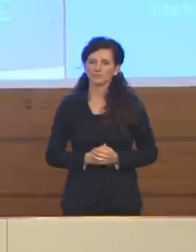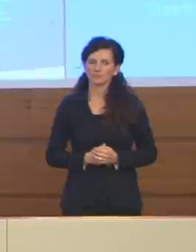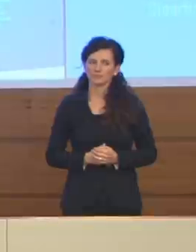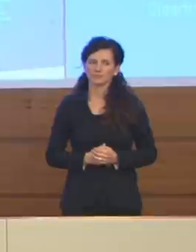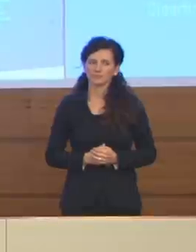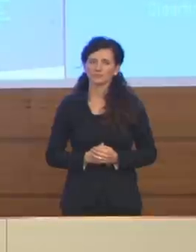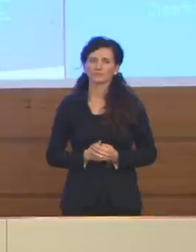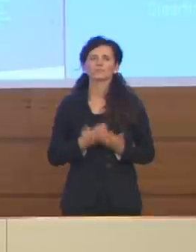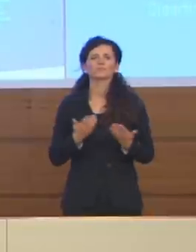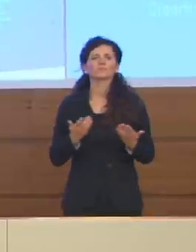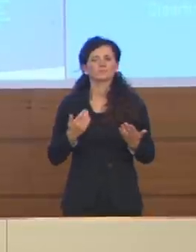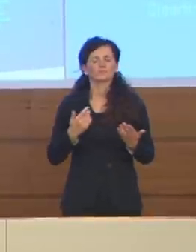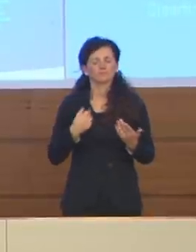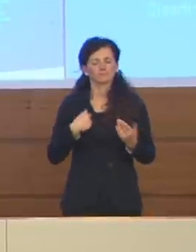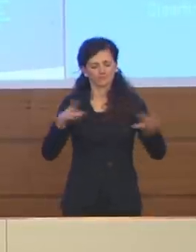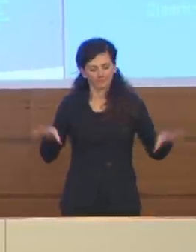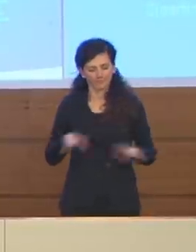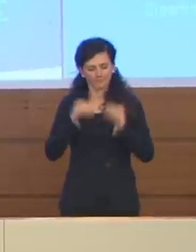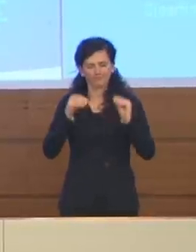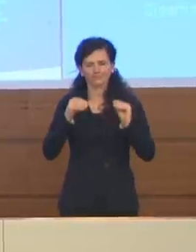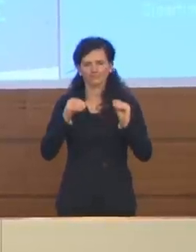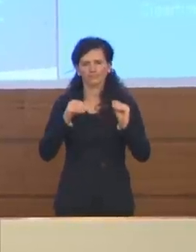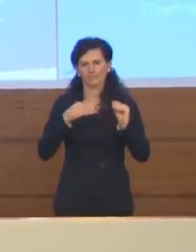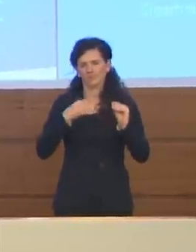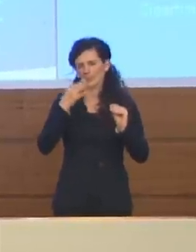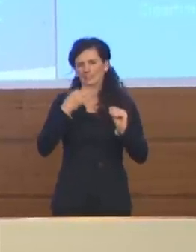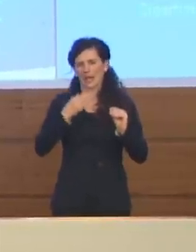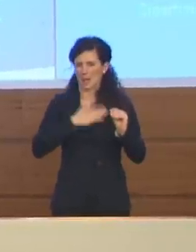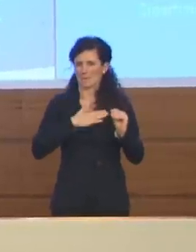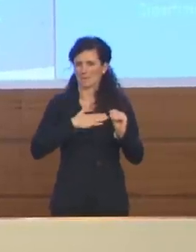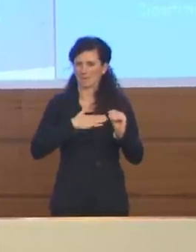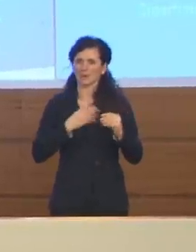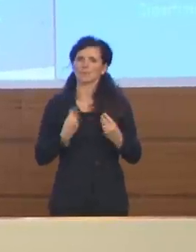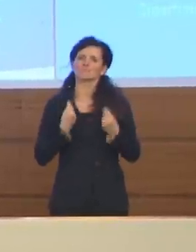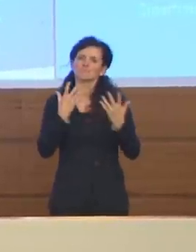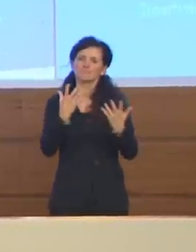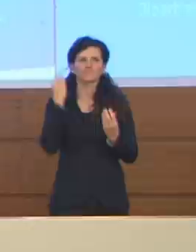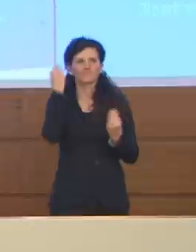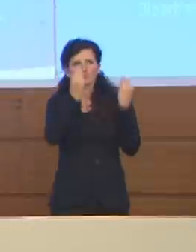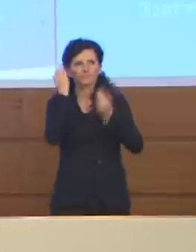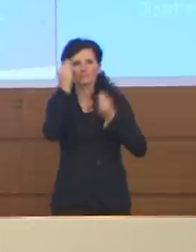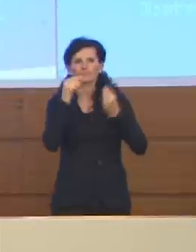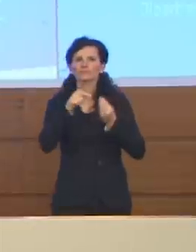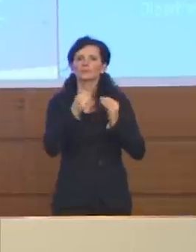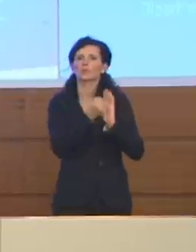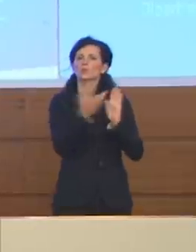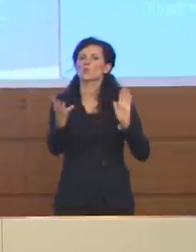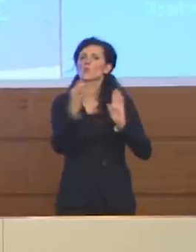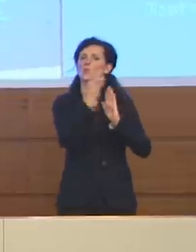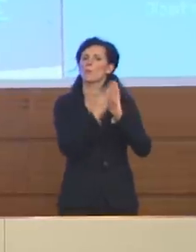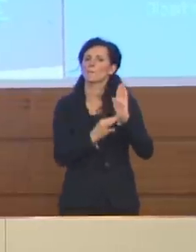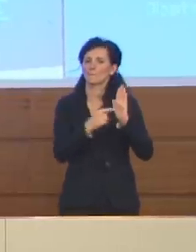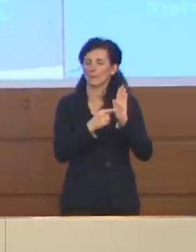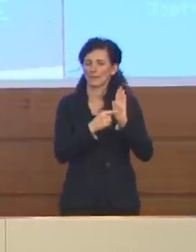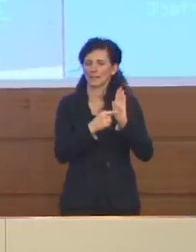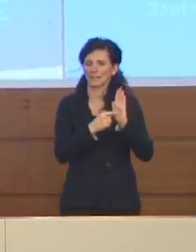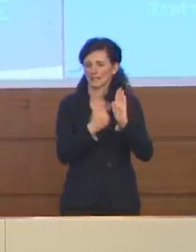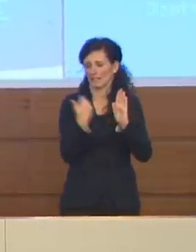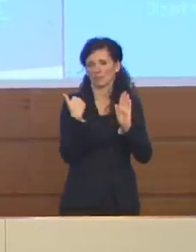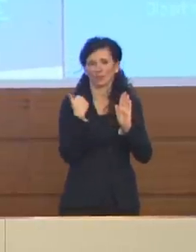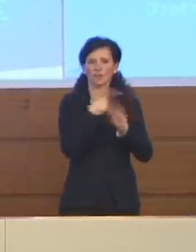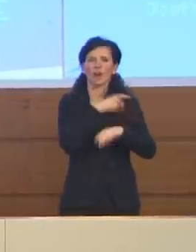da una riflessione sui numeri che appena presentato il dottor